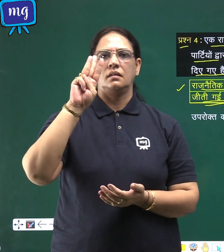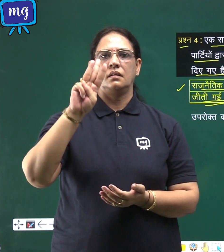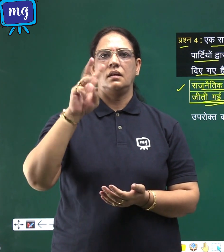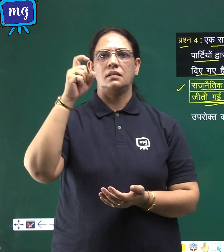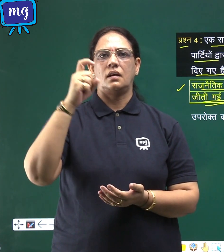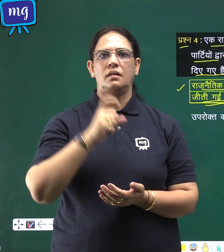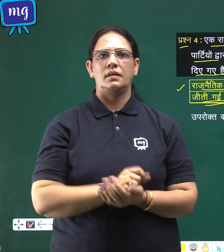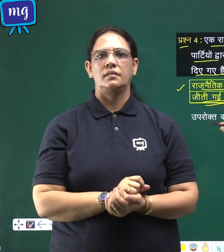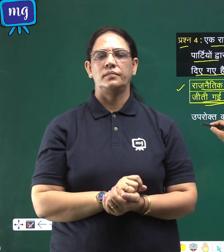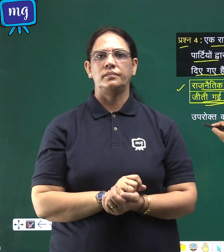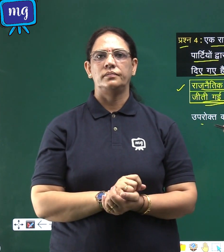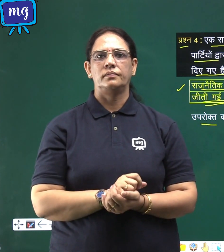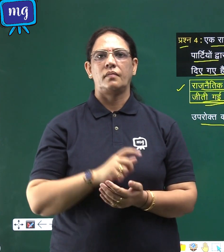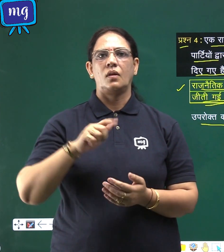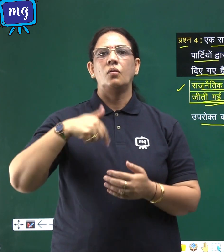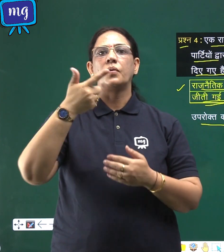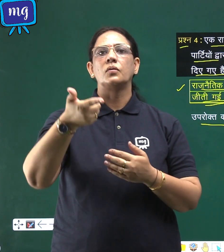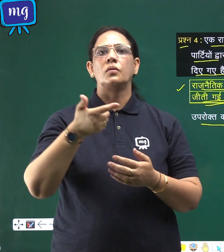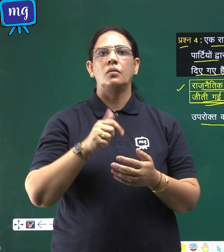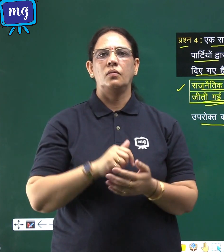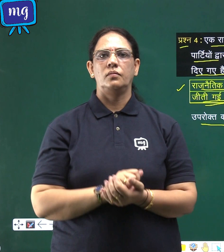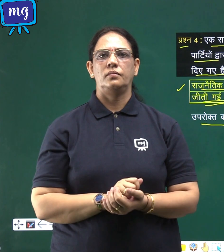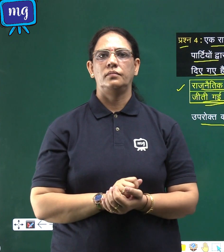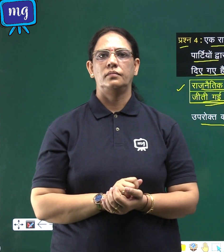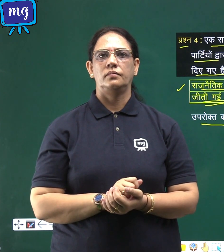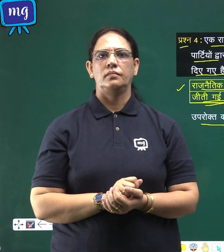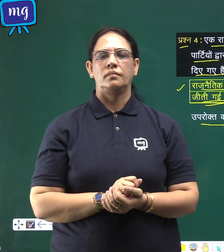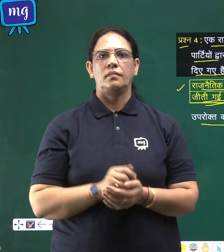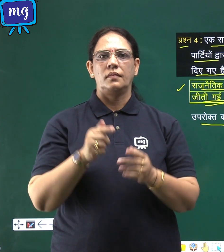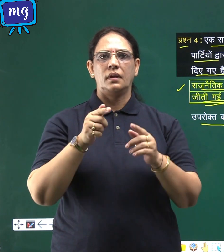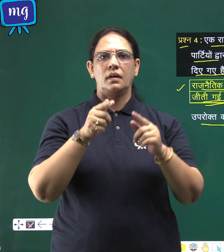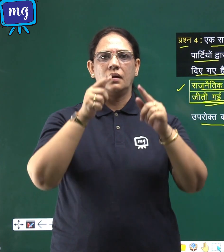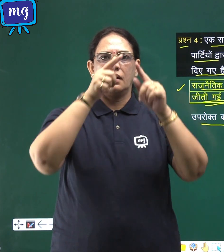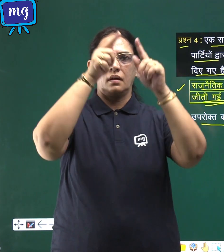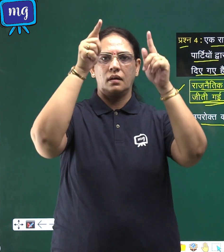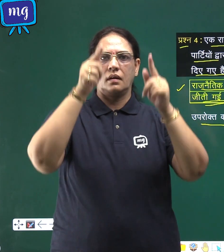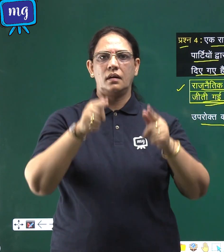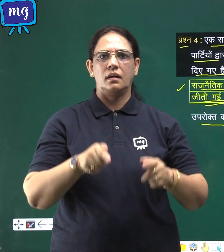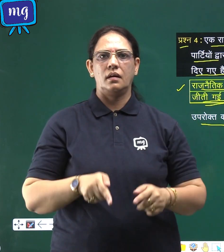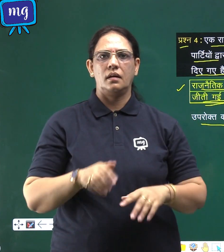अप्रोक्त को दंडा आरेख में